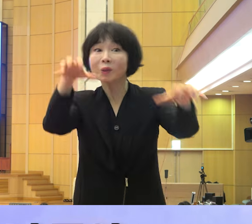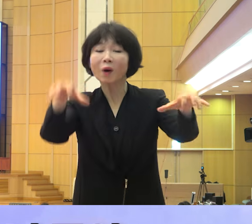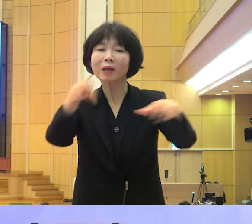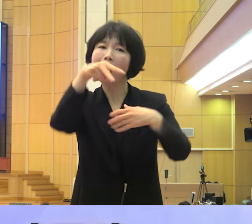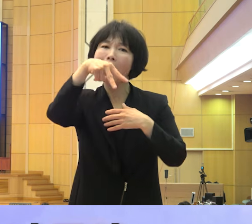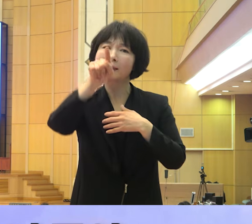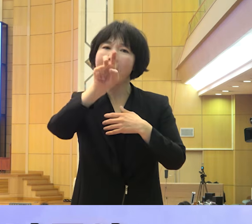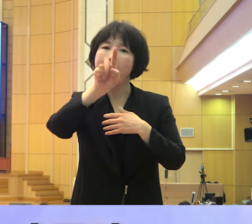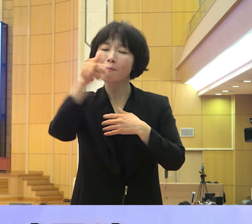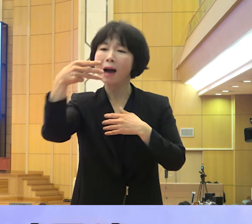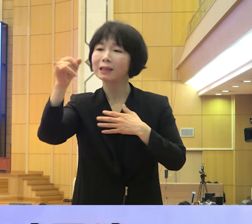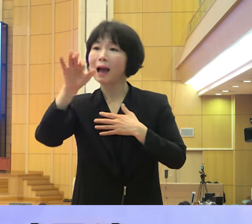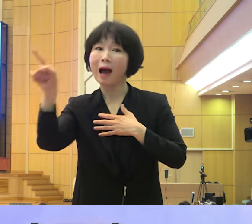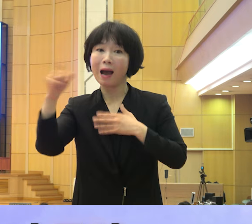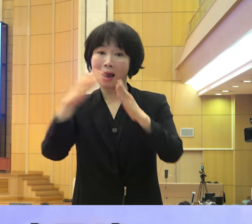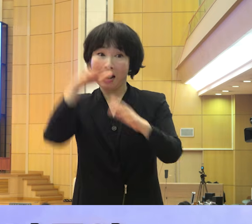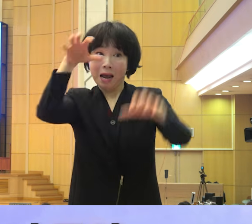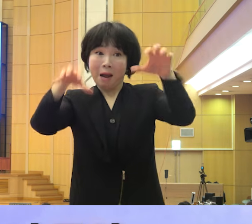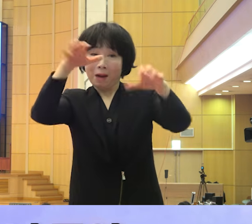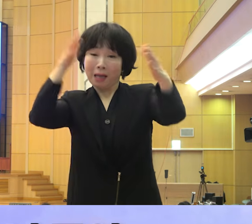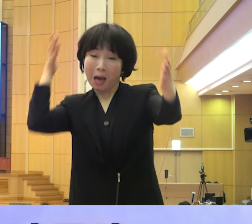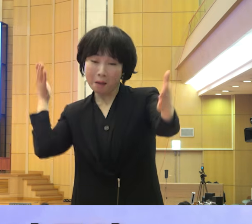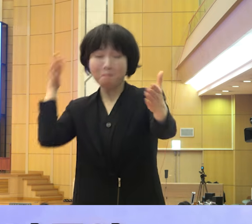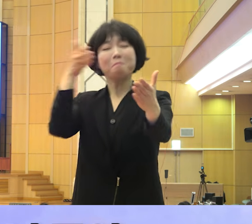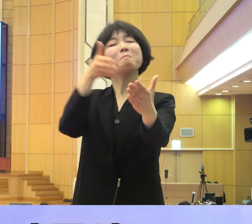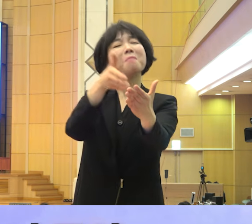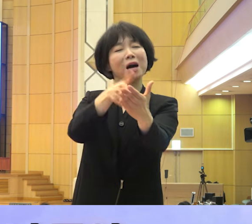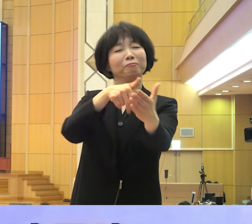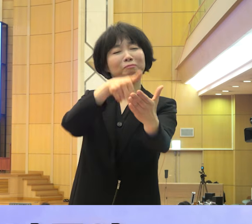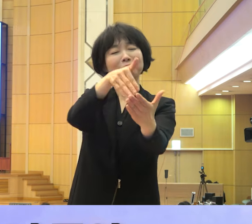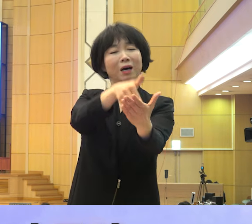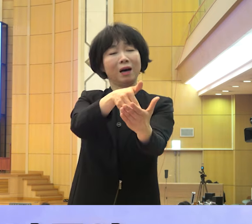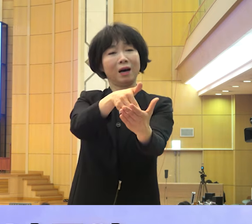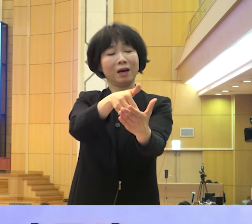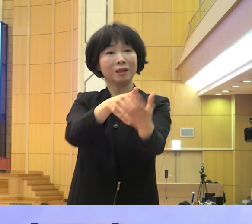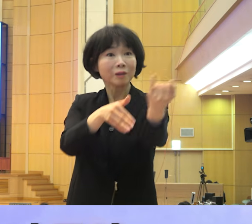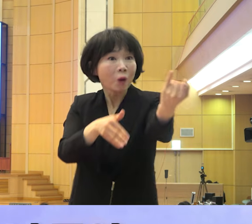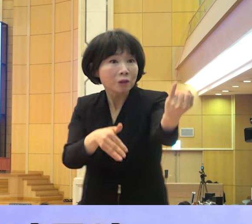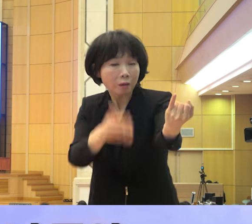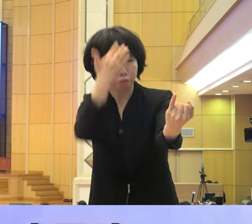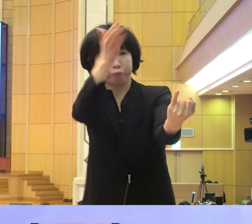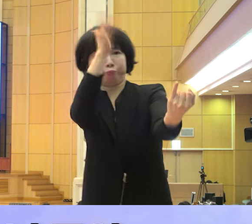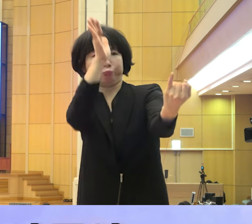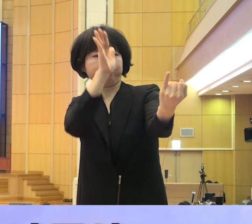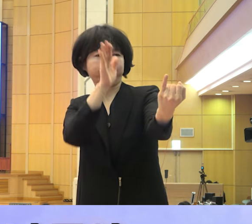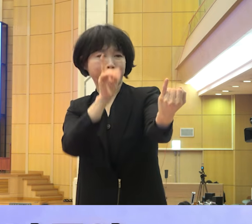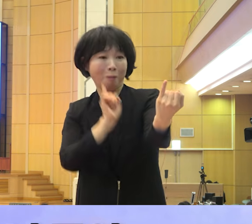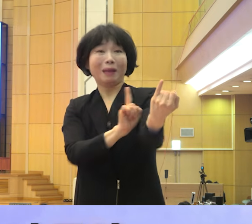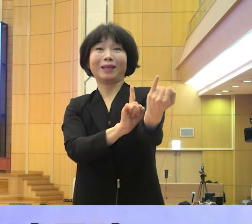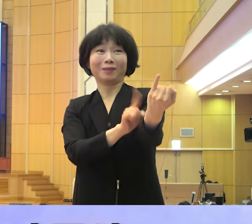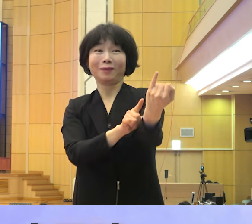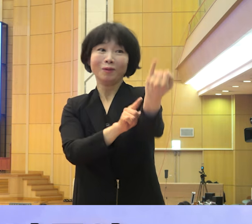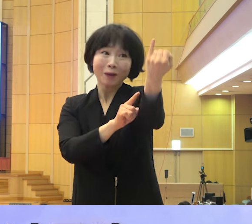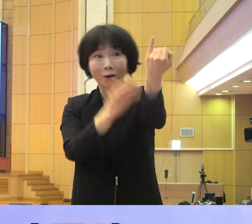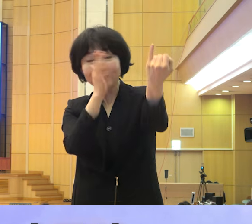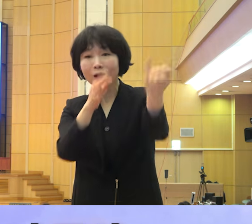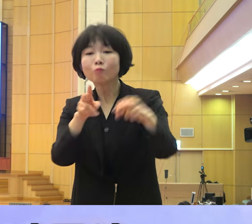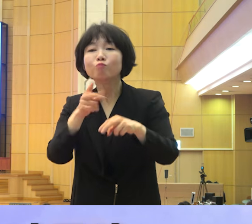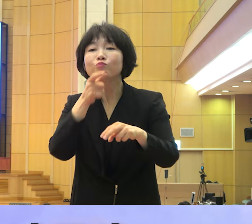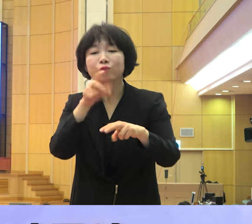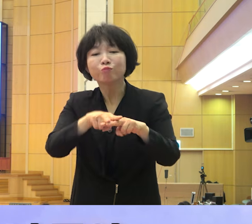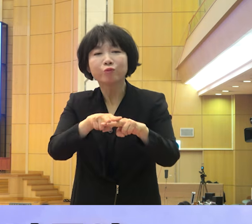한 마을에 가서 우물가에 한 여인을 만나는 장면입니다. 그 여인을